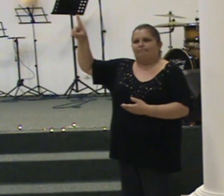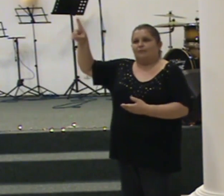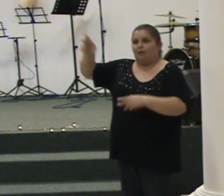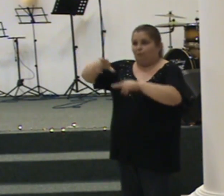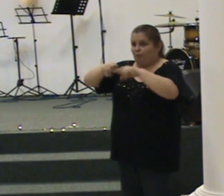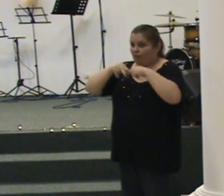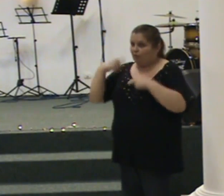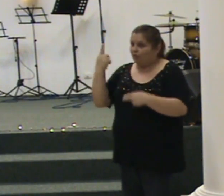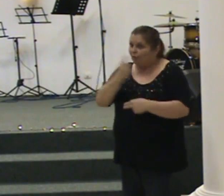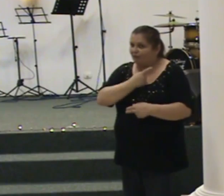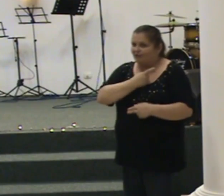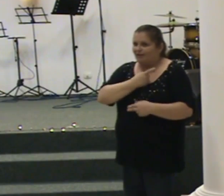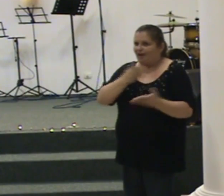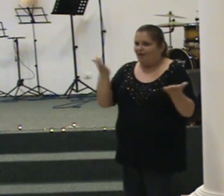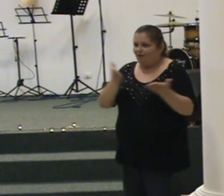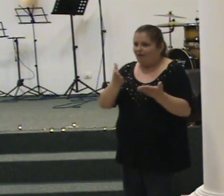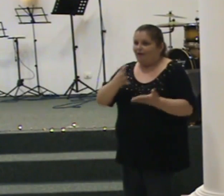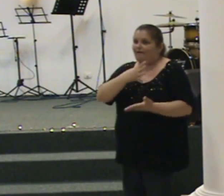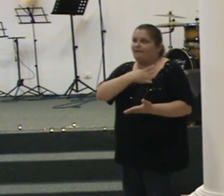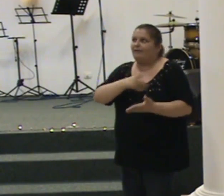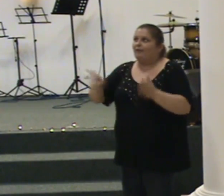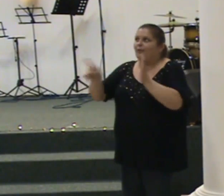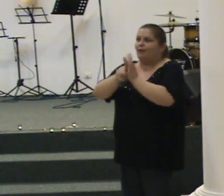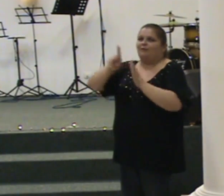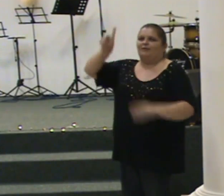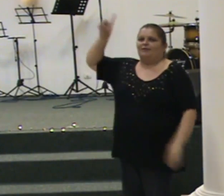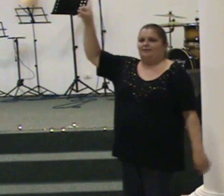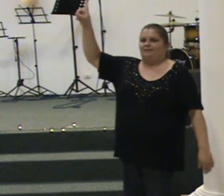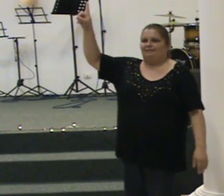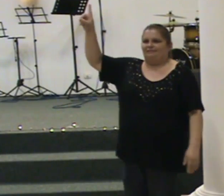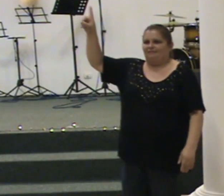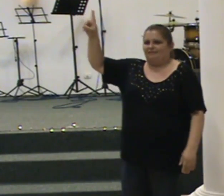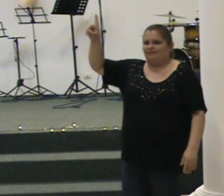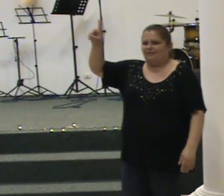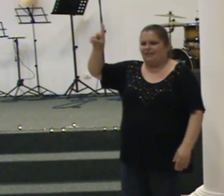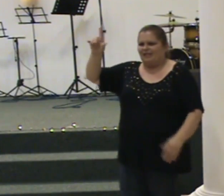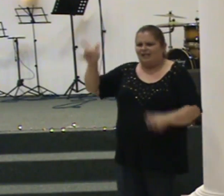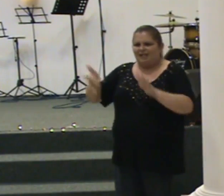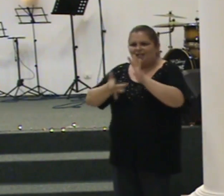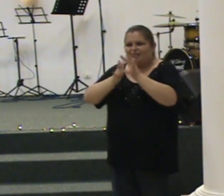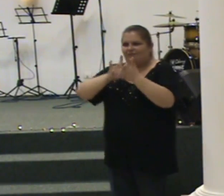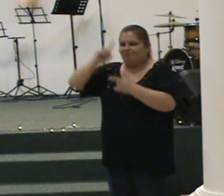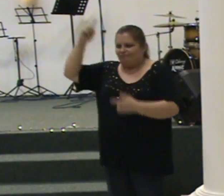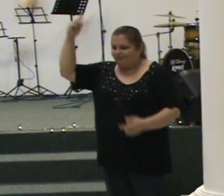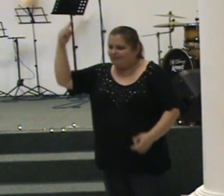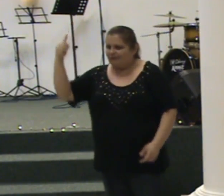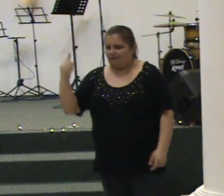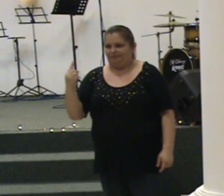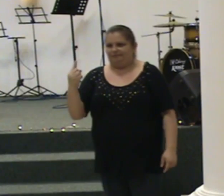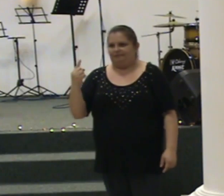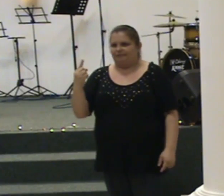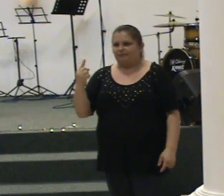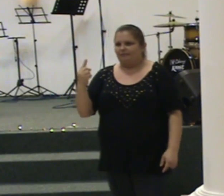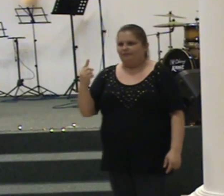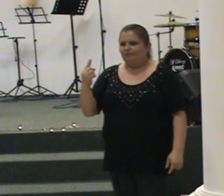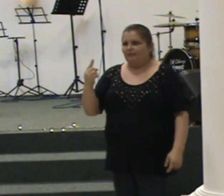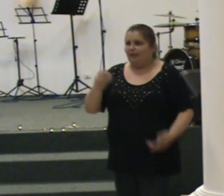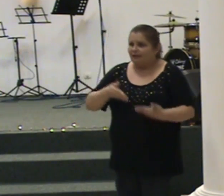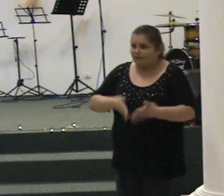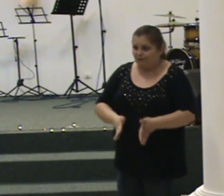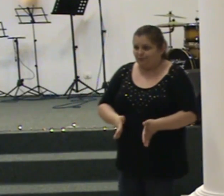de Deus. Por quê? Porque Jesus veio ao mundo e ele veio nessa condição que nós já falamos aqui.